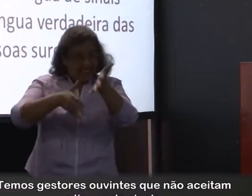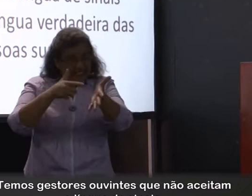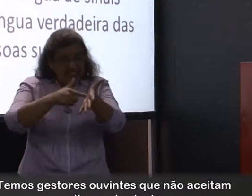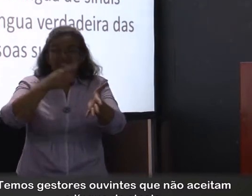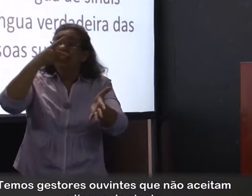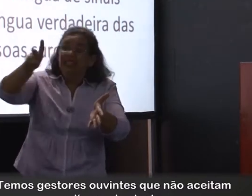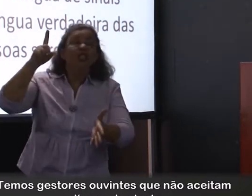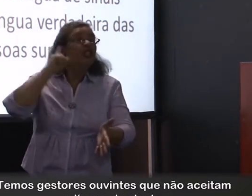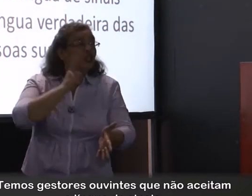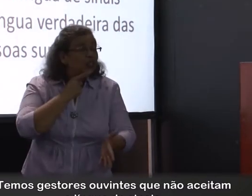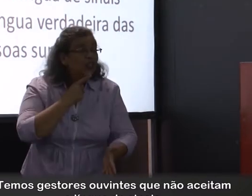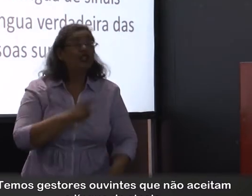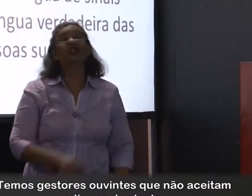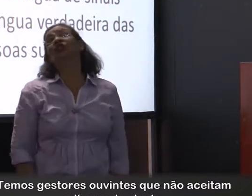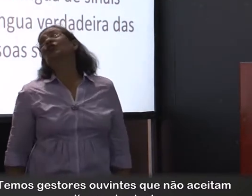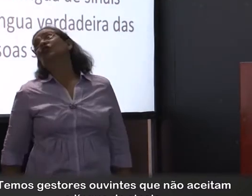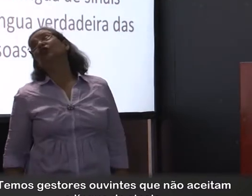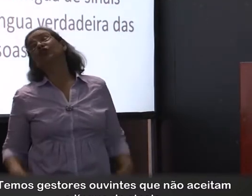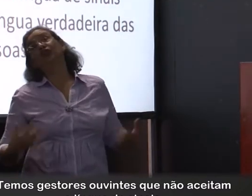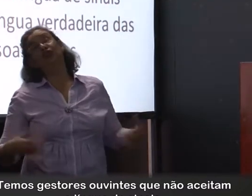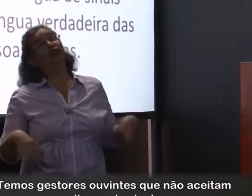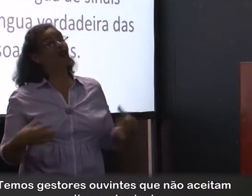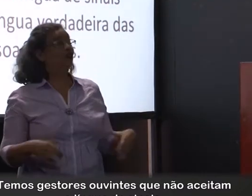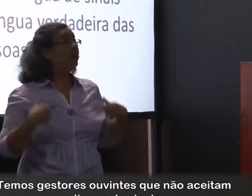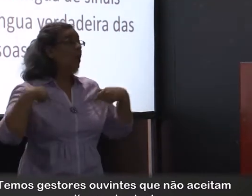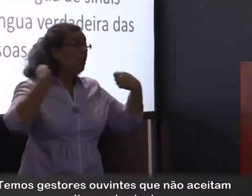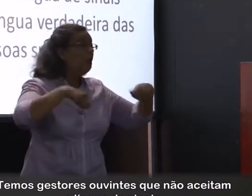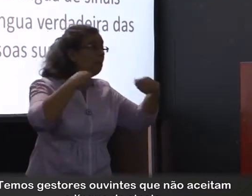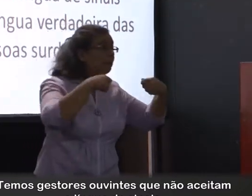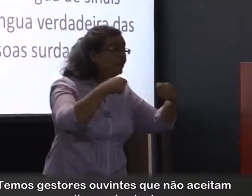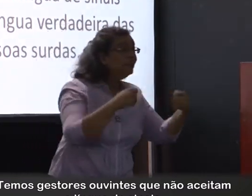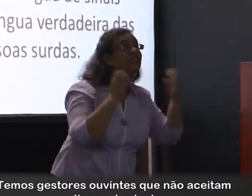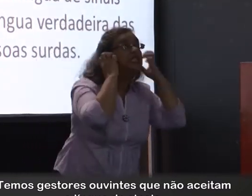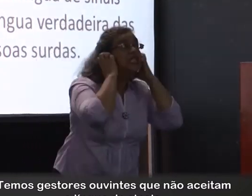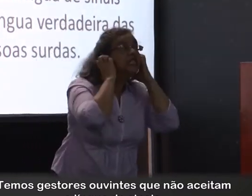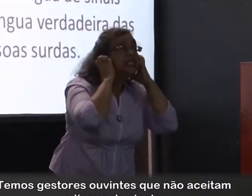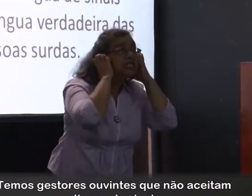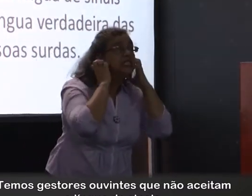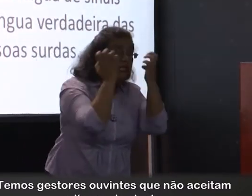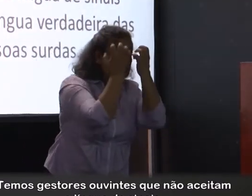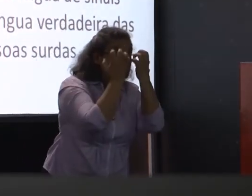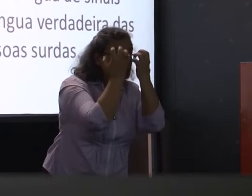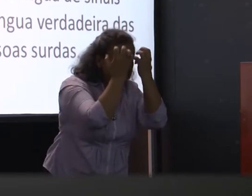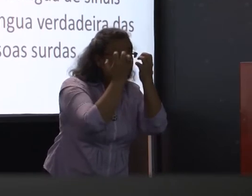locais gestores ouvintes que não aceitam a língua de sinais.